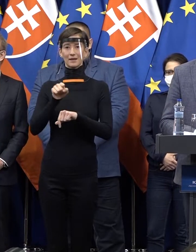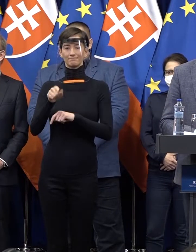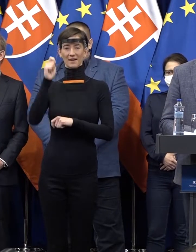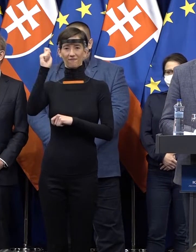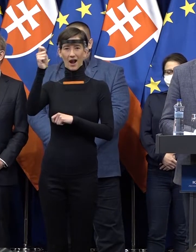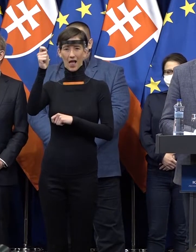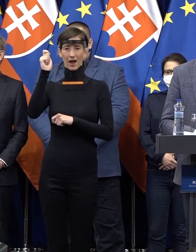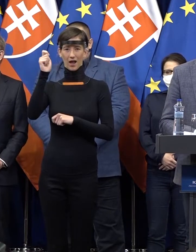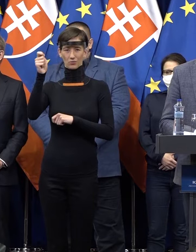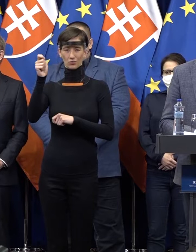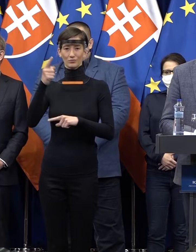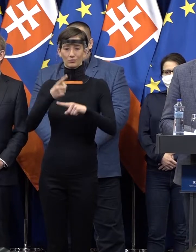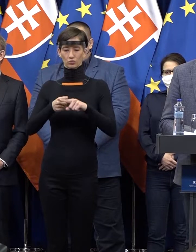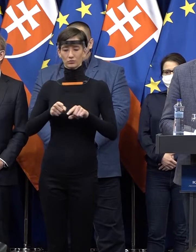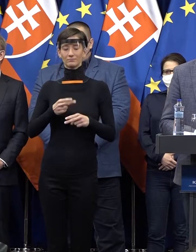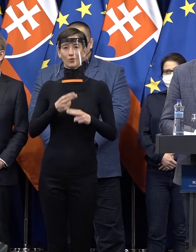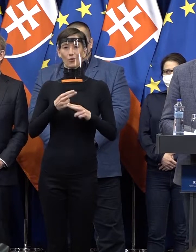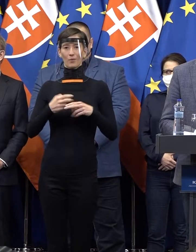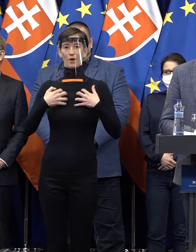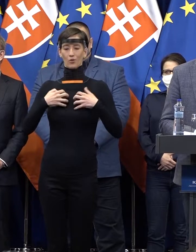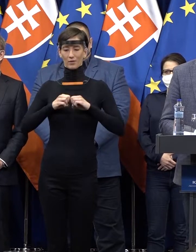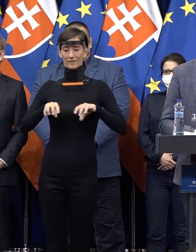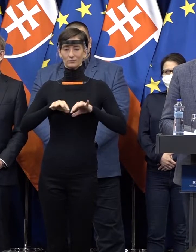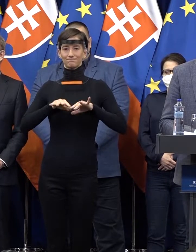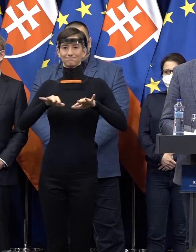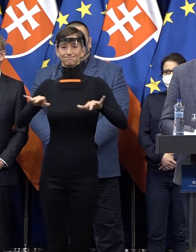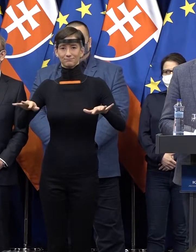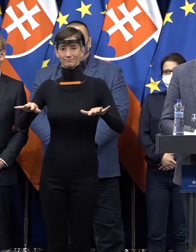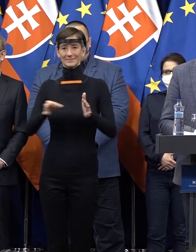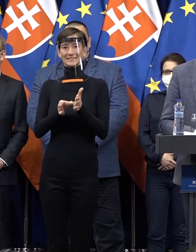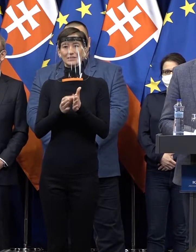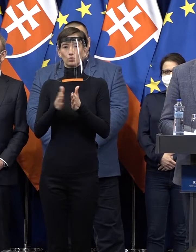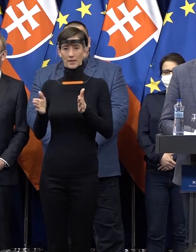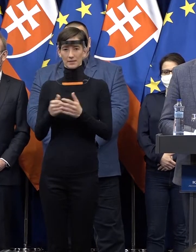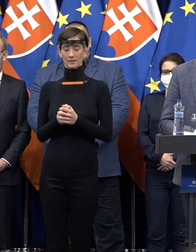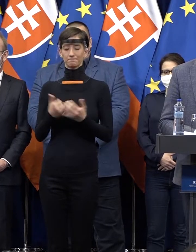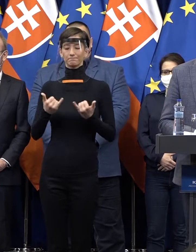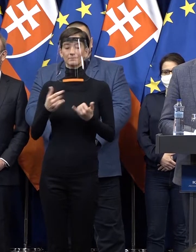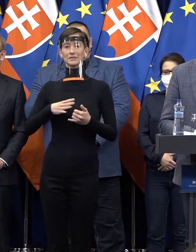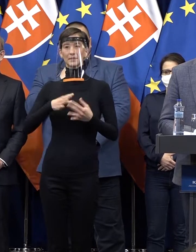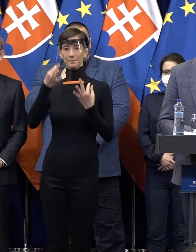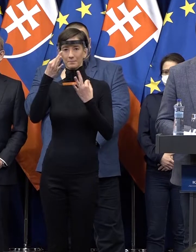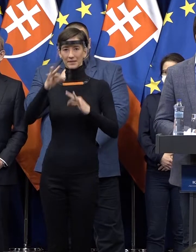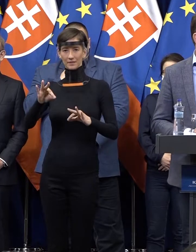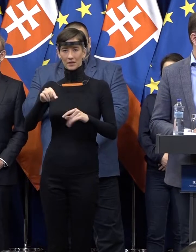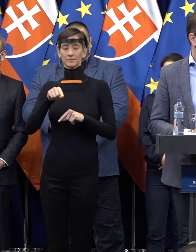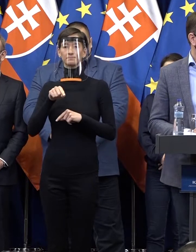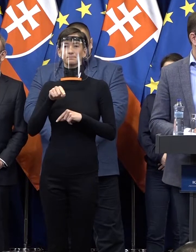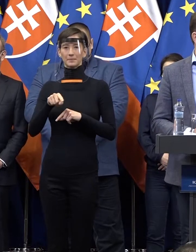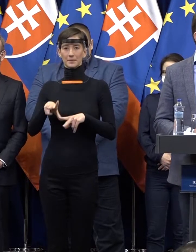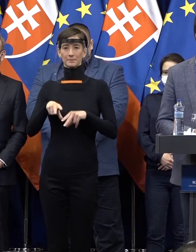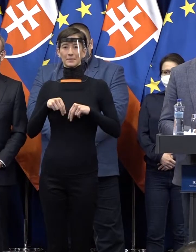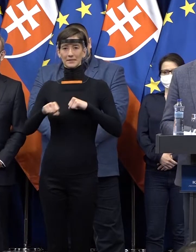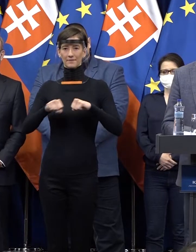proti šíreniu koronavírusu počas blížiacich sa veľkonočných sviatkov. Vítam teda medzi nami pána predsedu vlády Slovenskej republiky